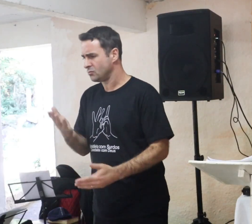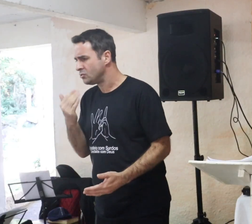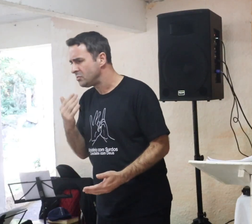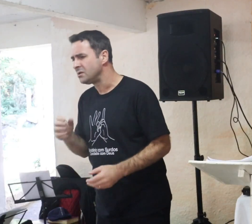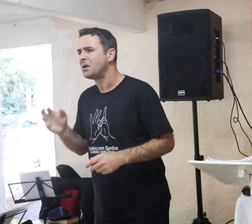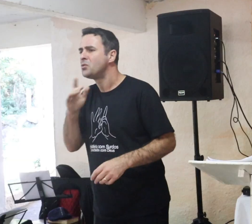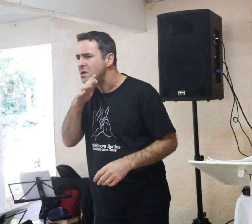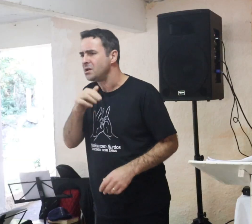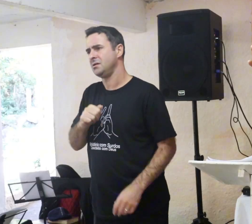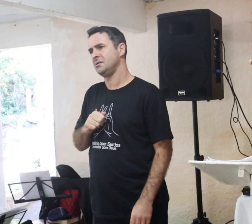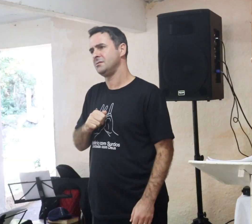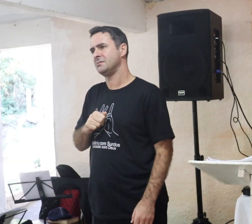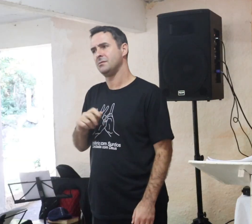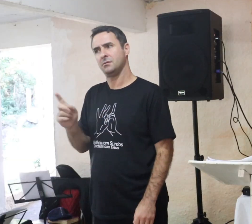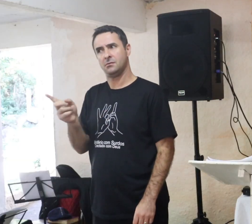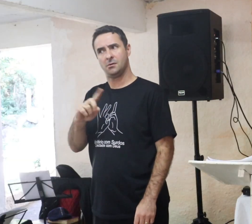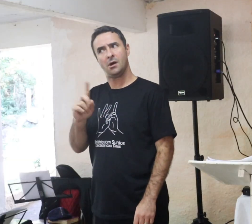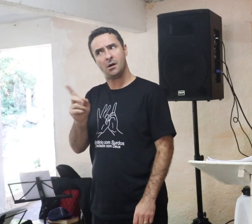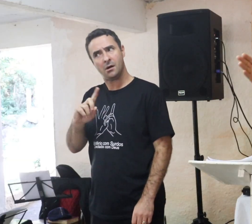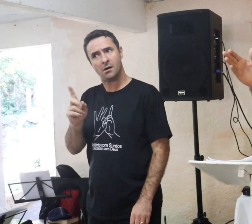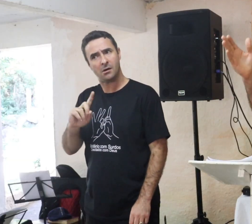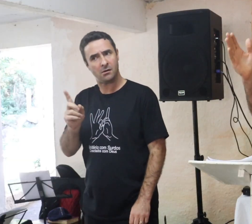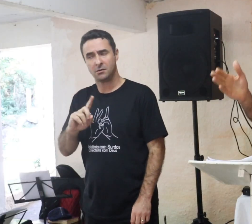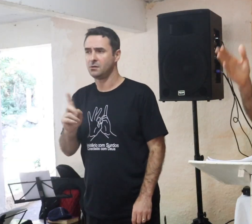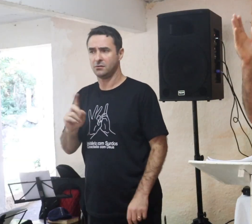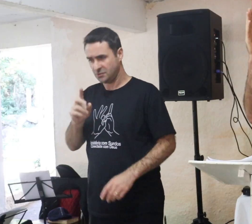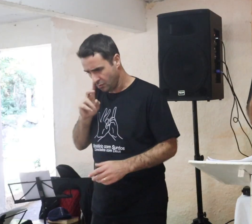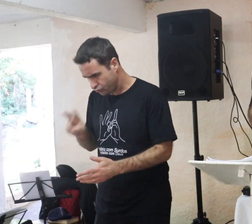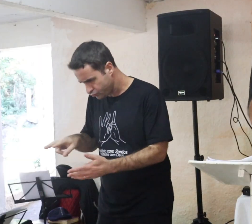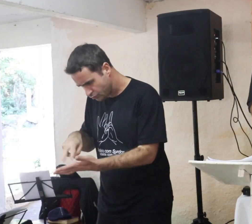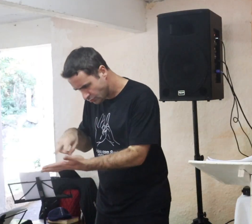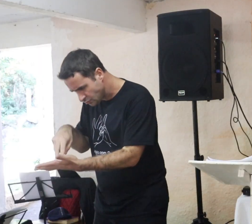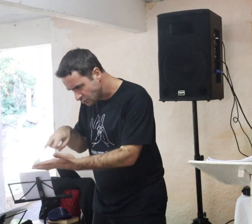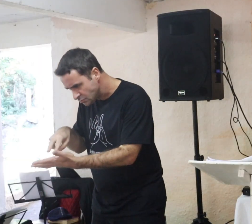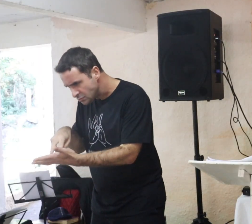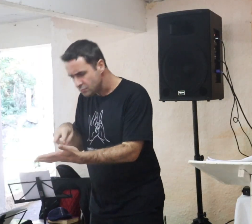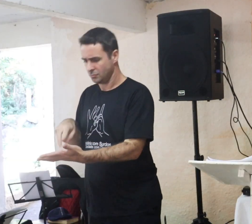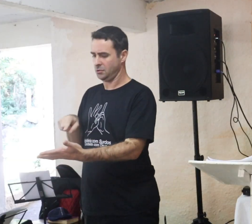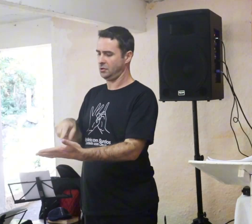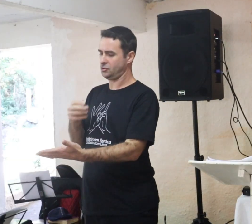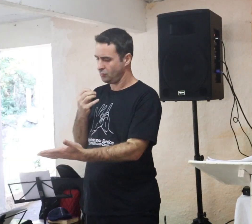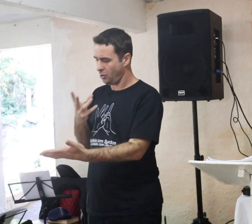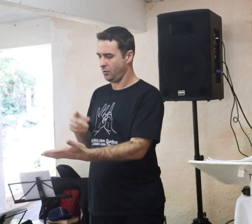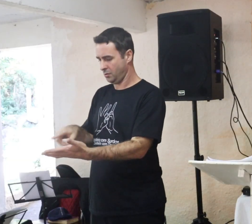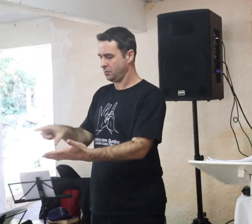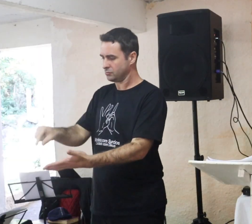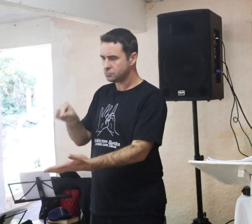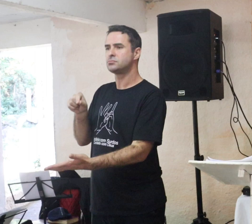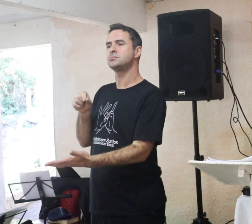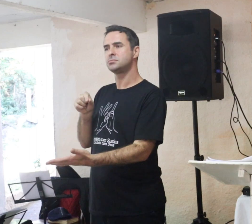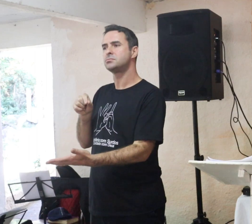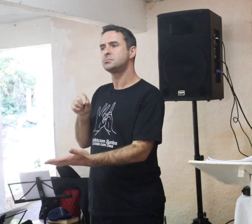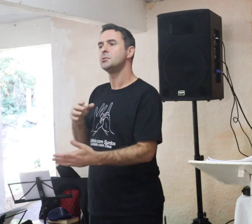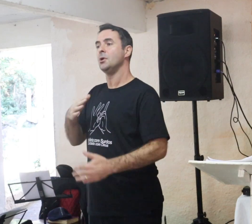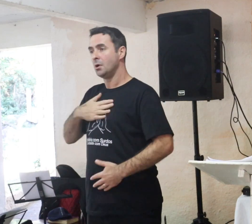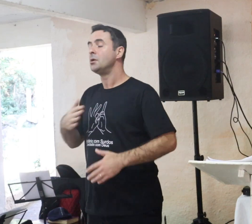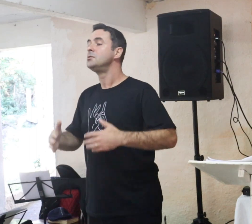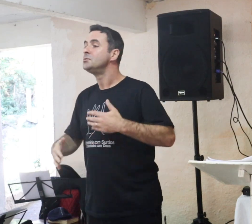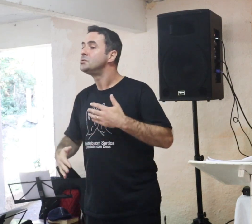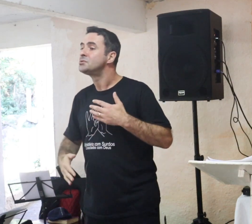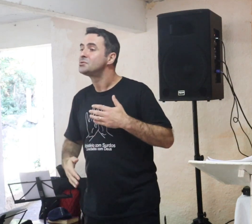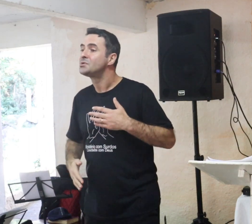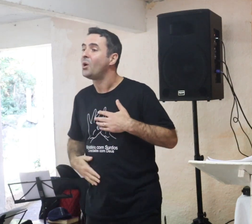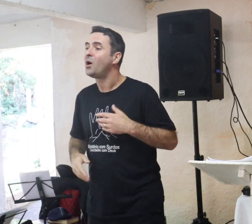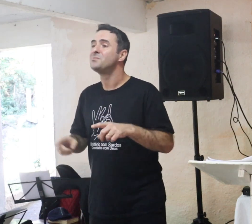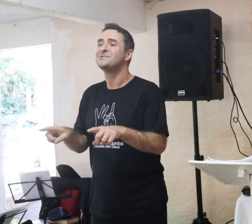você não compra. Nós não compramos, porque nós sabemos que os alimentos têm data de validade. E os nossos corpos também são assim,